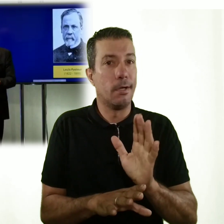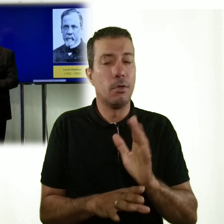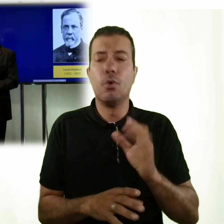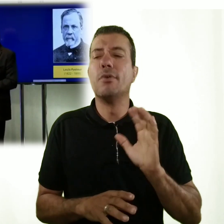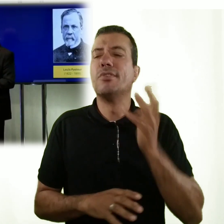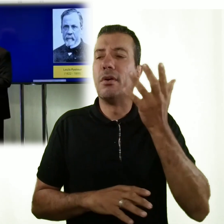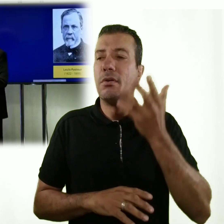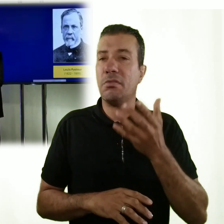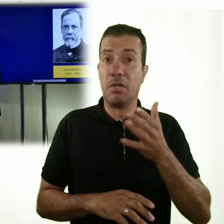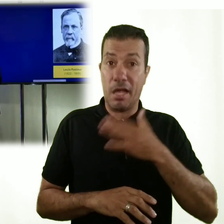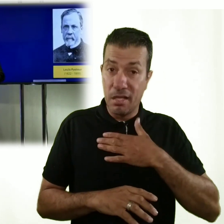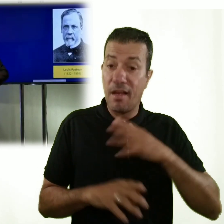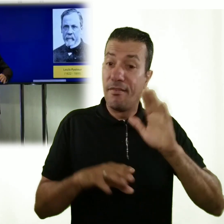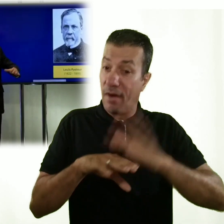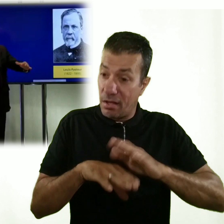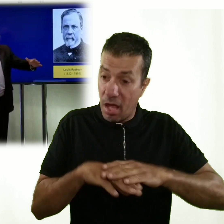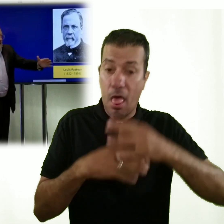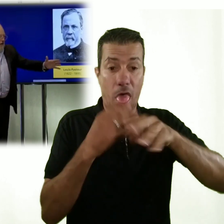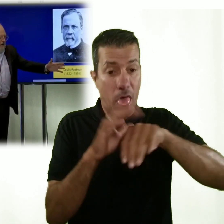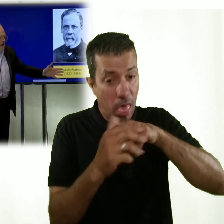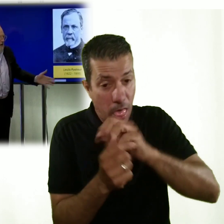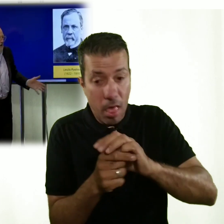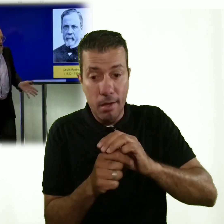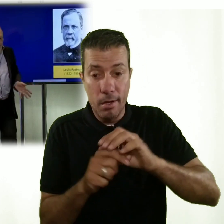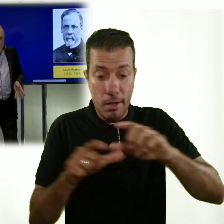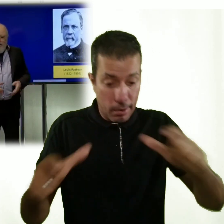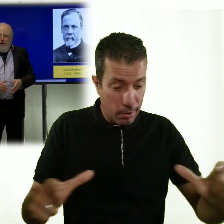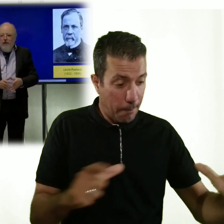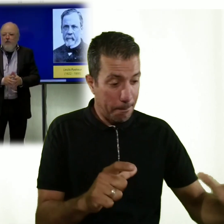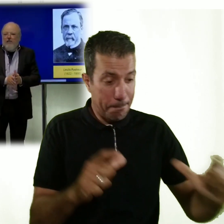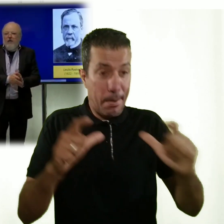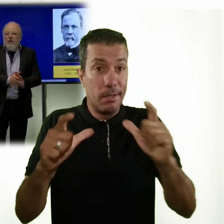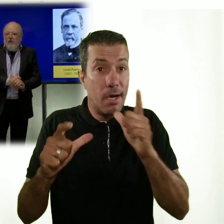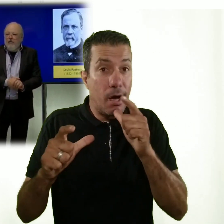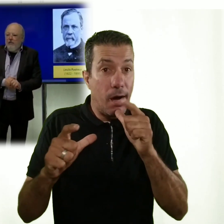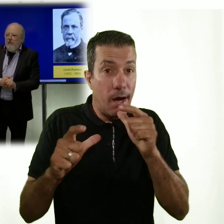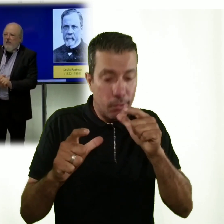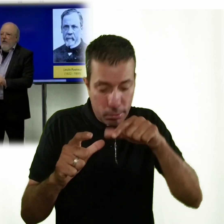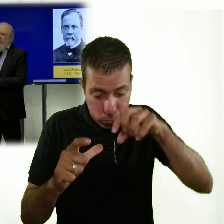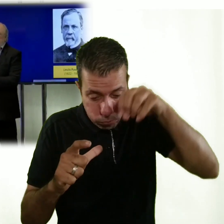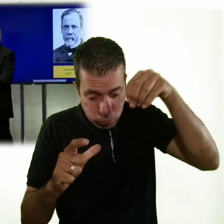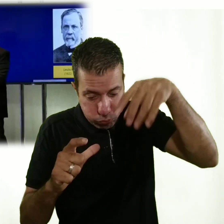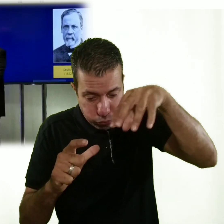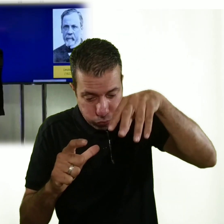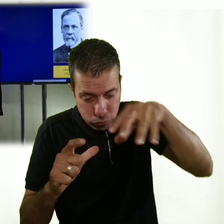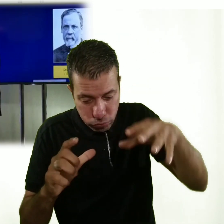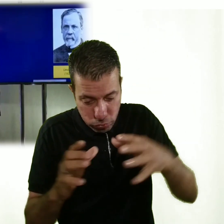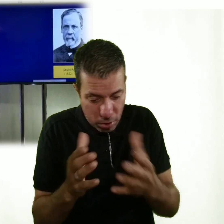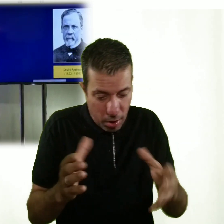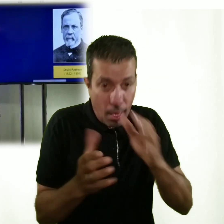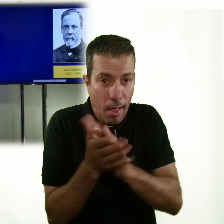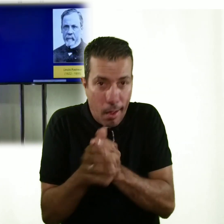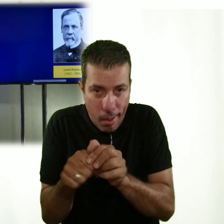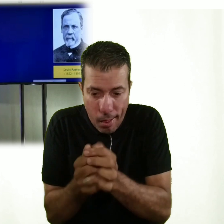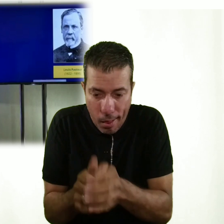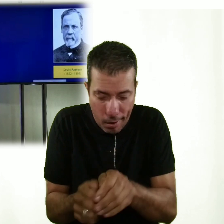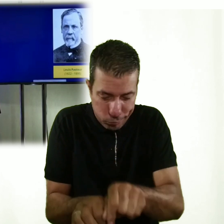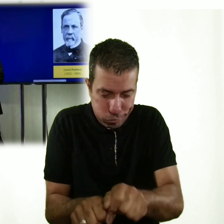Não, a gente está fazendo o que o senhor falou. A gente pega essa bacia grande aqui, eu lavo a mão, examino uma